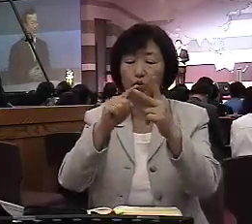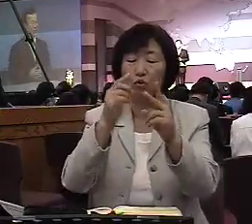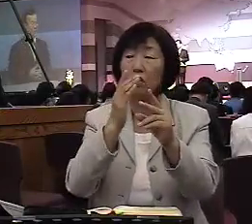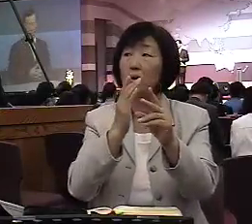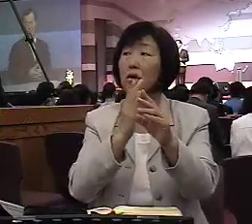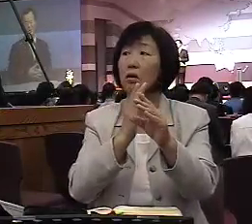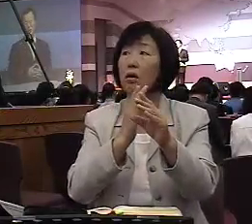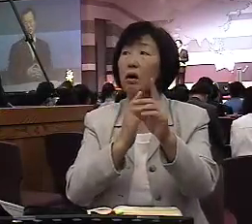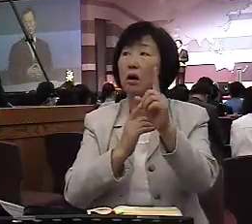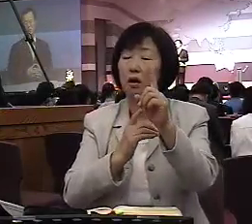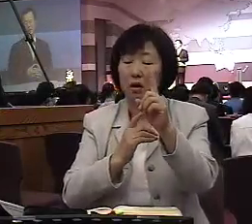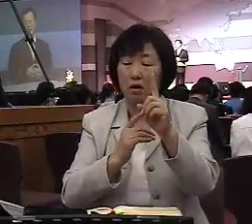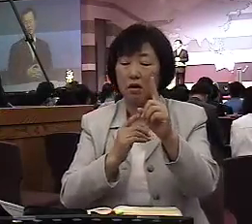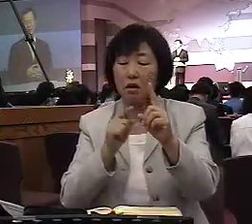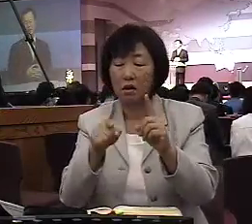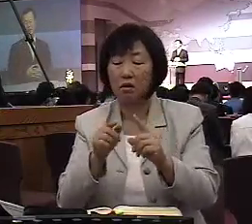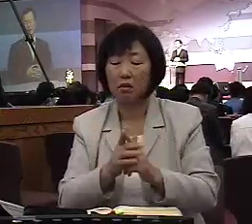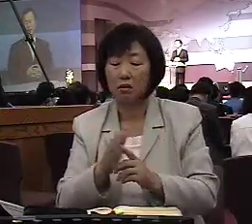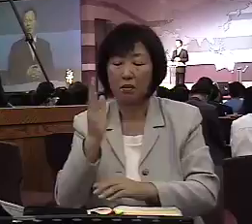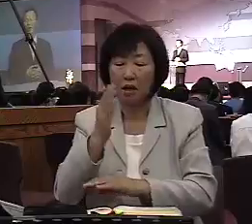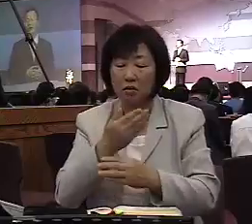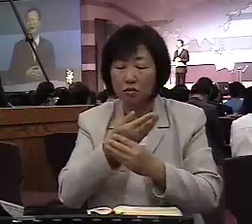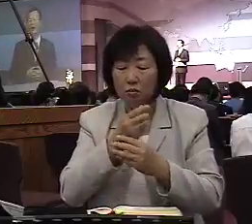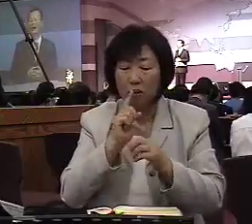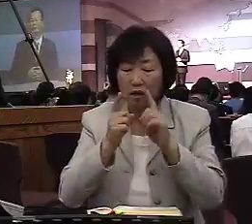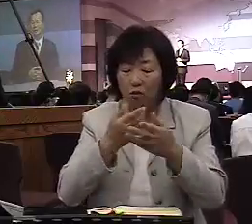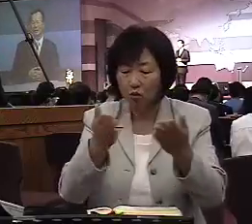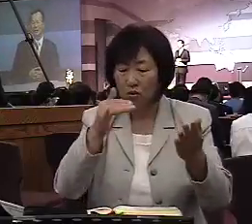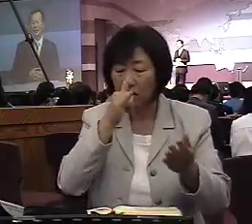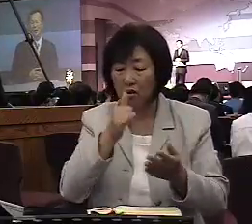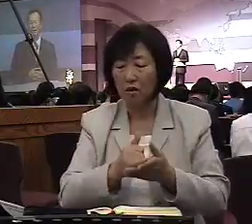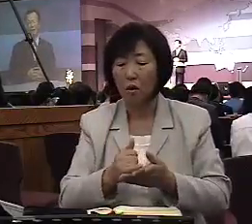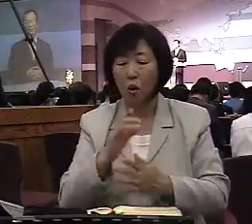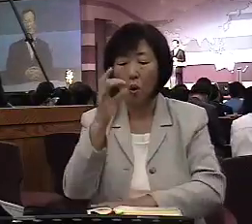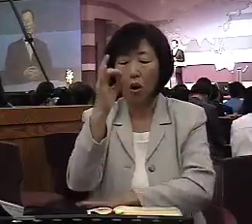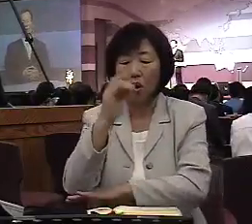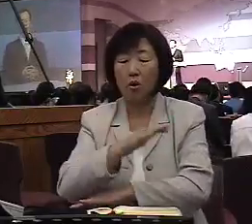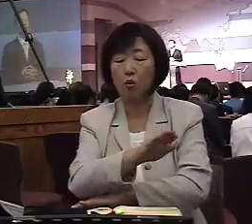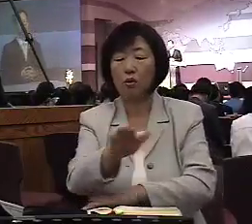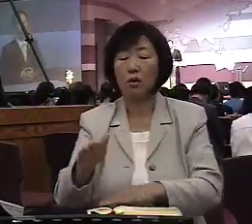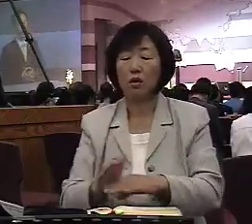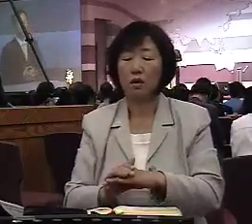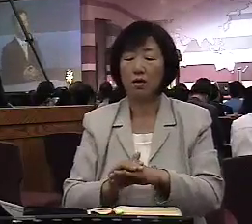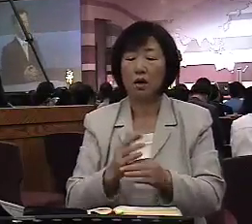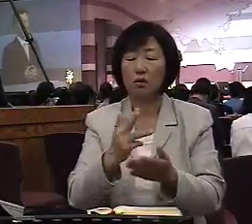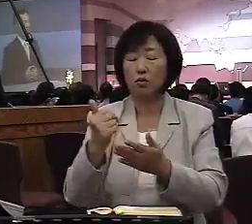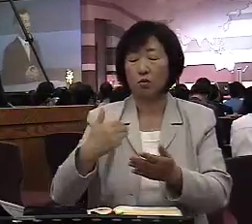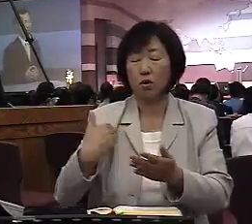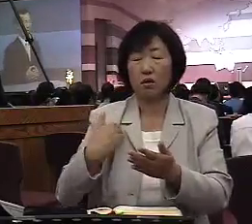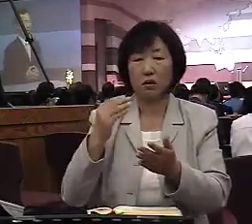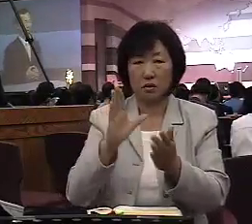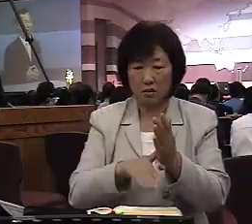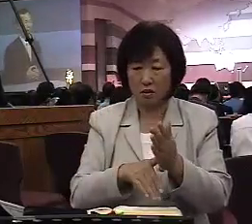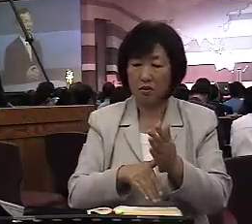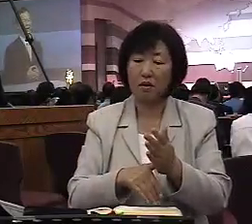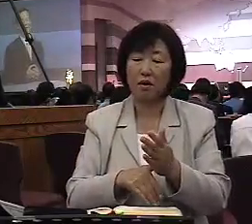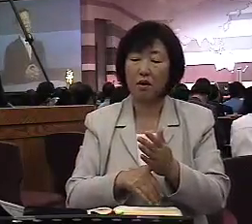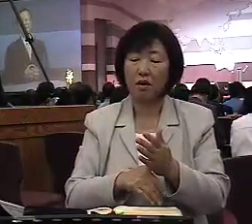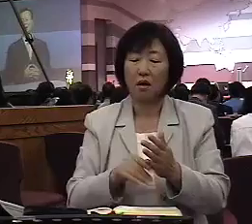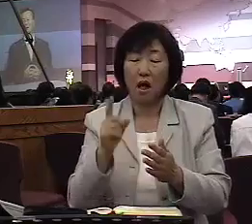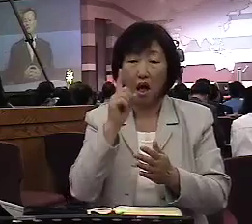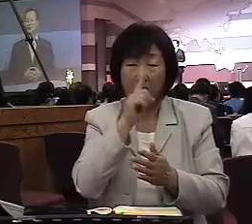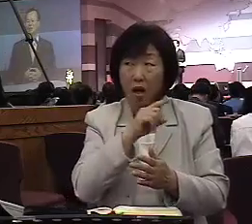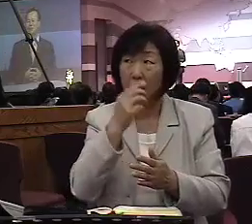하나라고 말씀하시고 있습니다. 원래 우리가 주님을 몰랐을 때